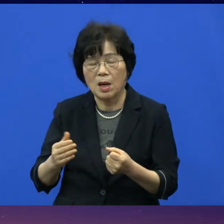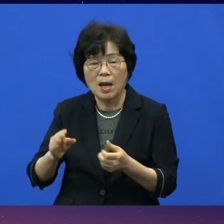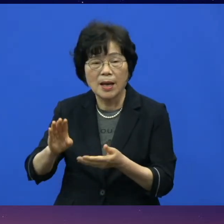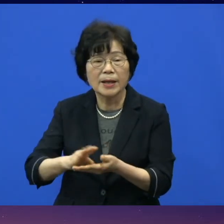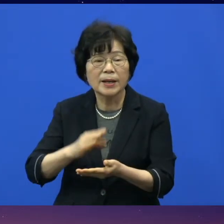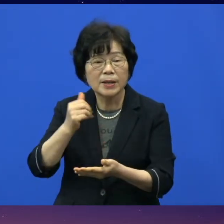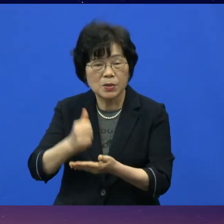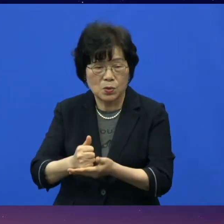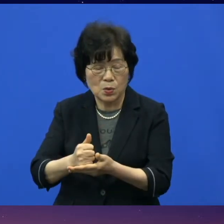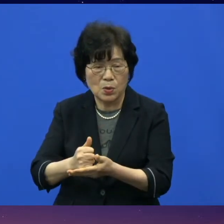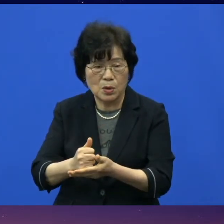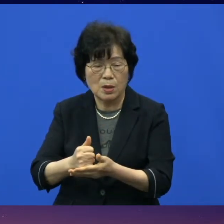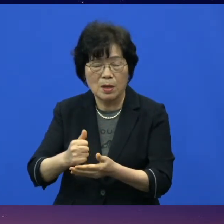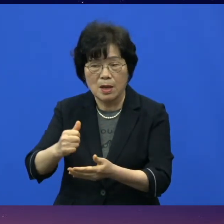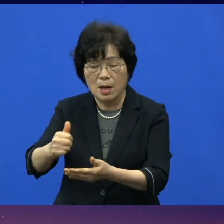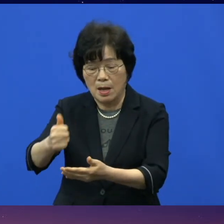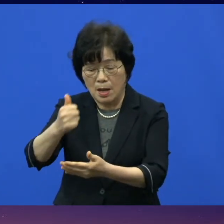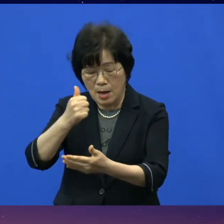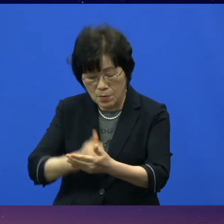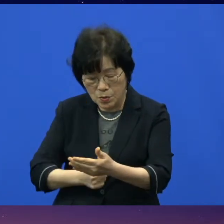무엇을 담고 있느냐는 거예요.